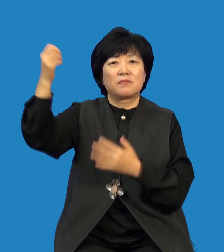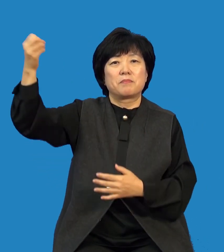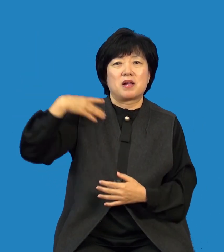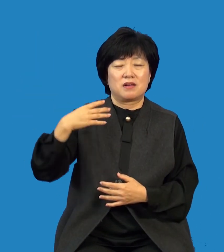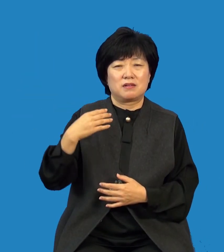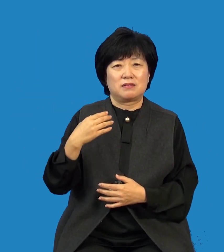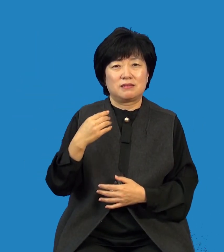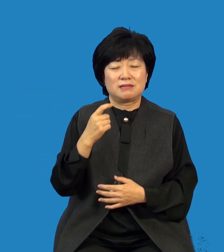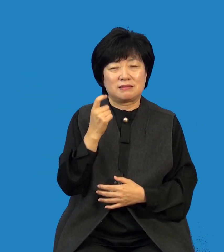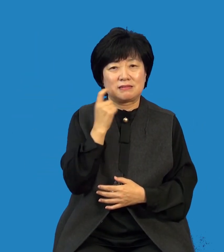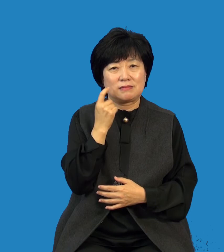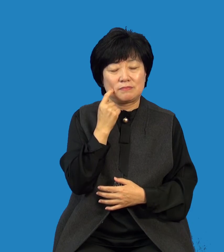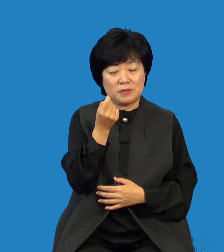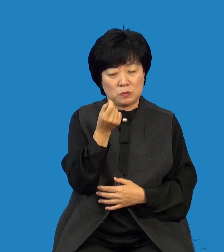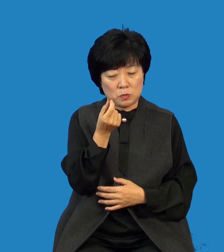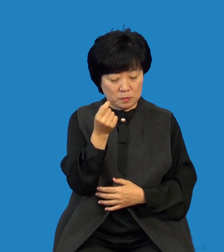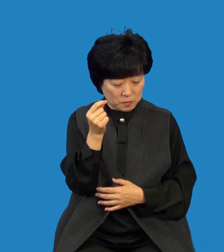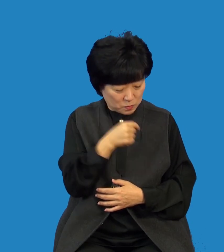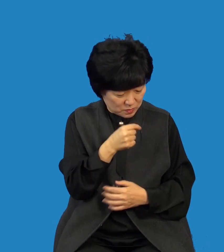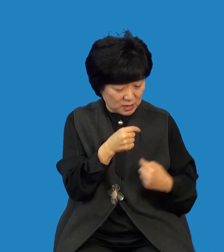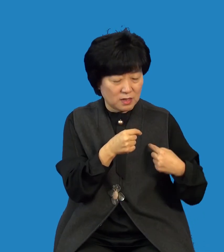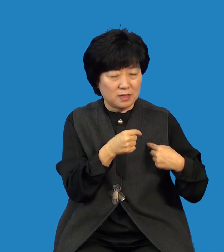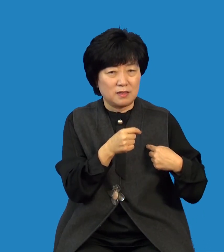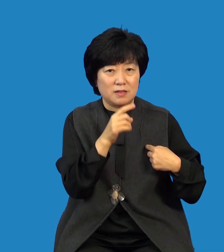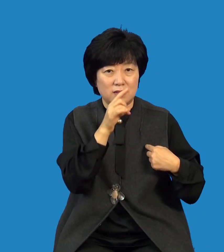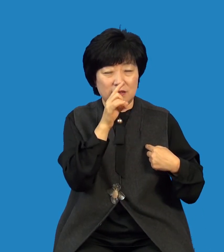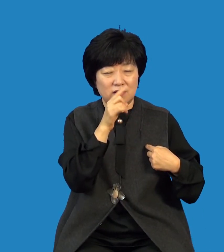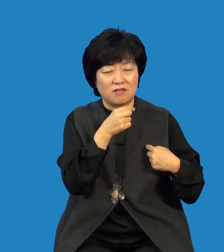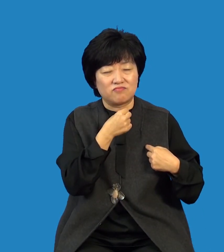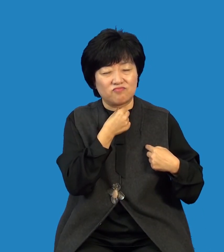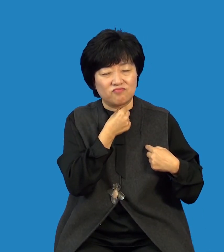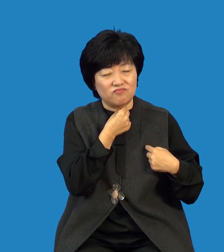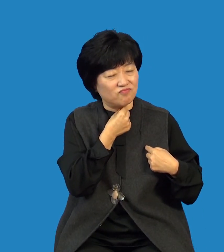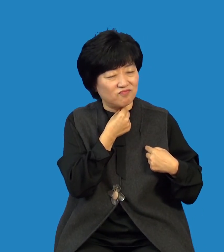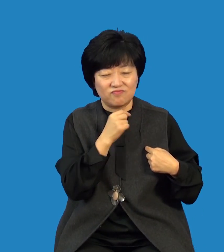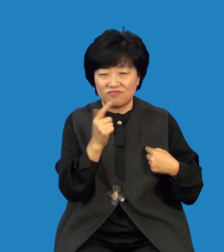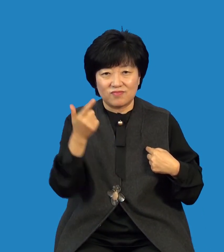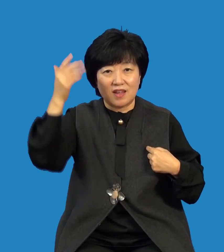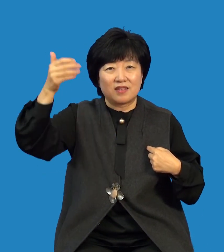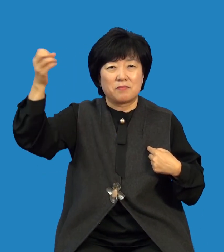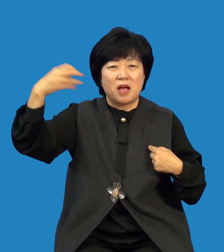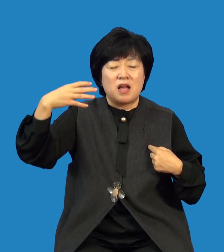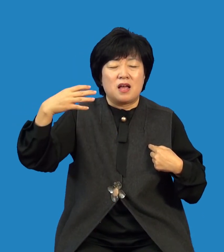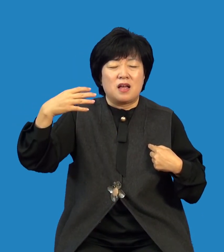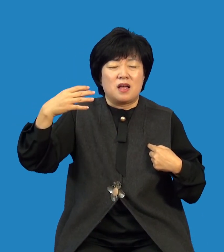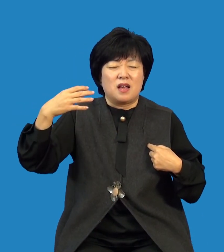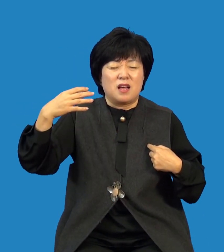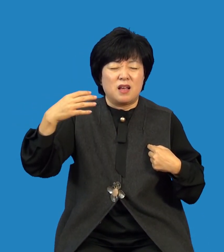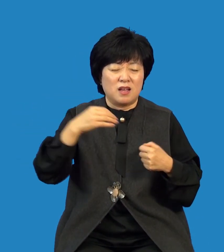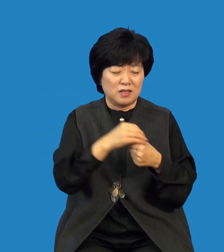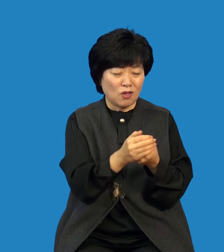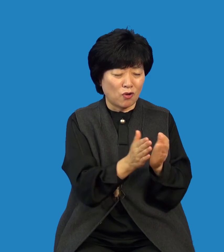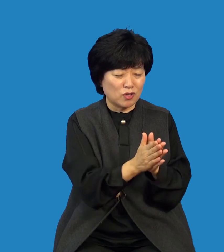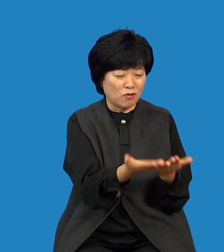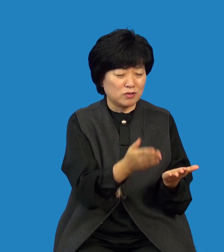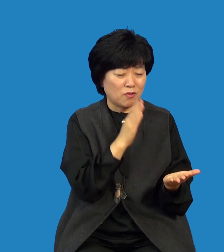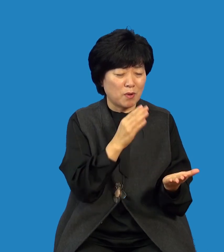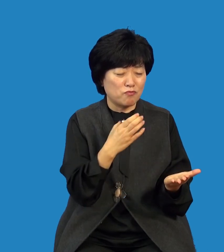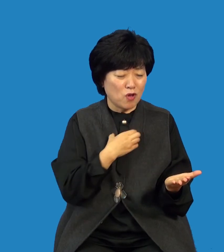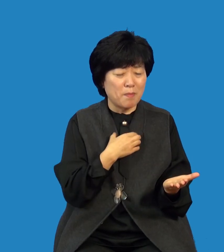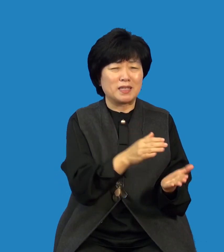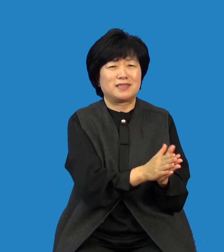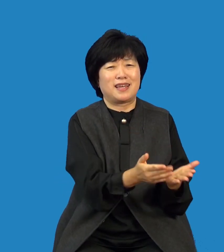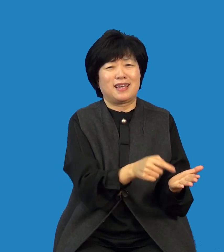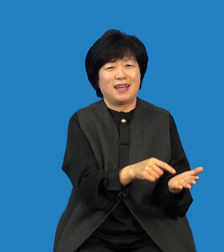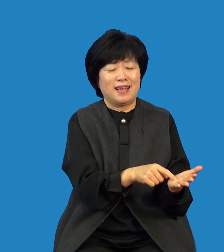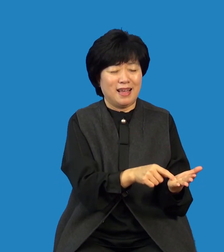위험한 책이에요. 그래서 어떻게 이렇게 말씀하시는데 그래서 제가 이제 차를 몰고 갔어요. 학교를 가서 지도교수 방에 들어갔습니다.